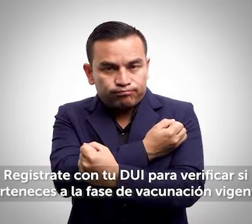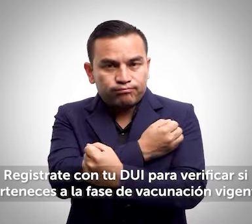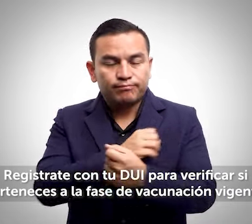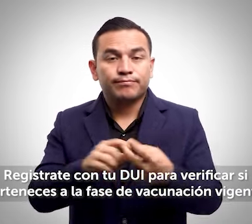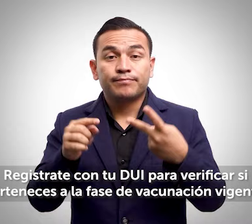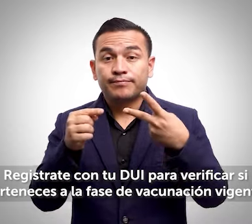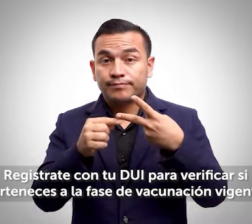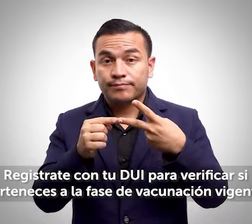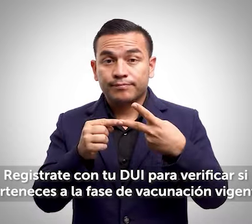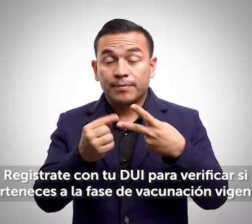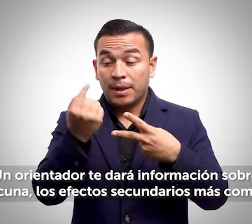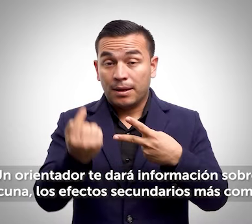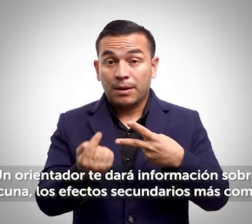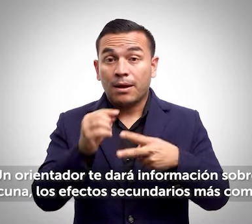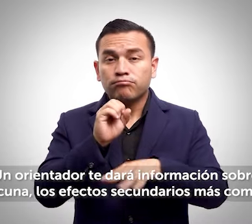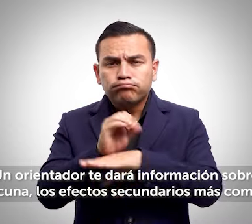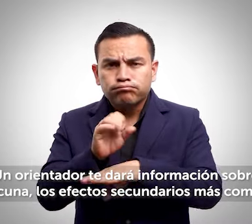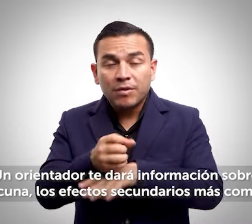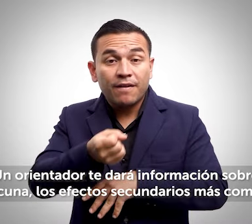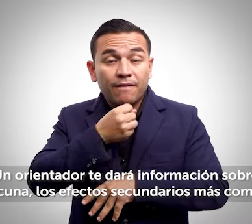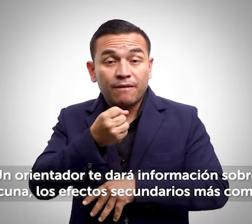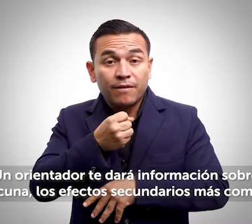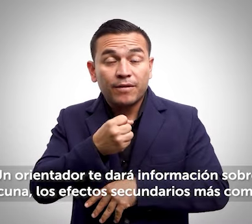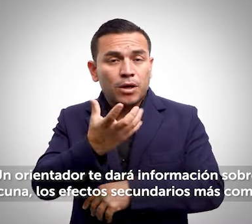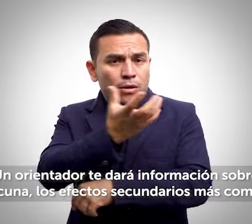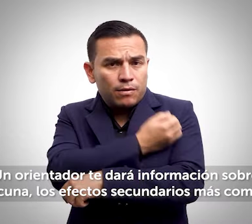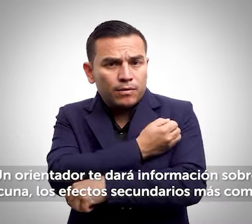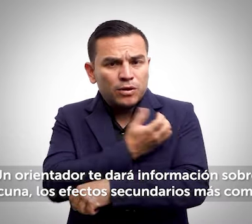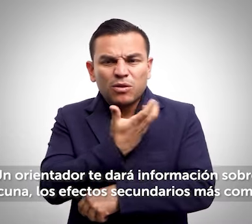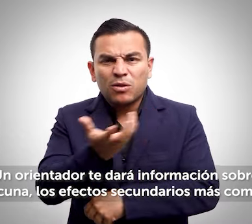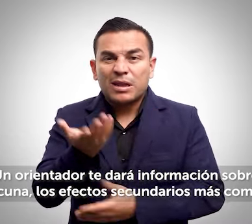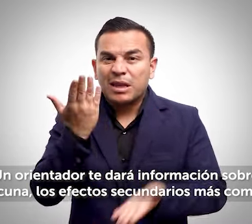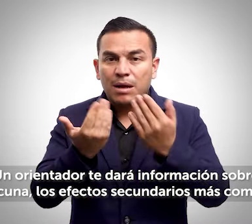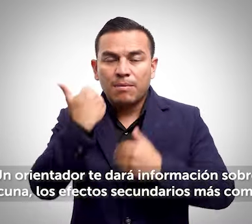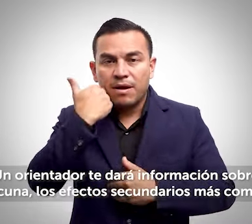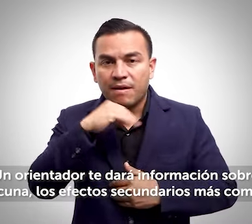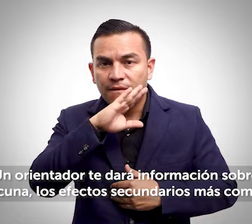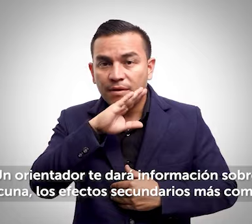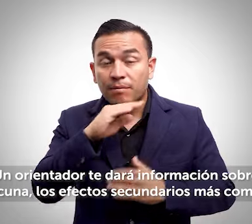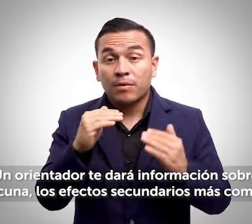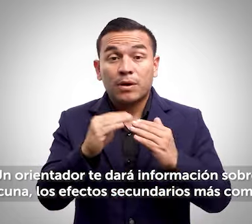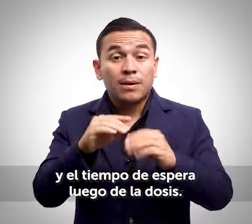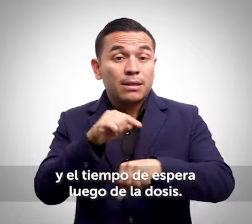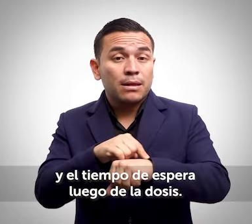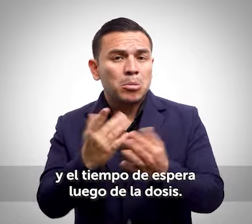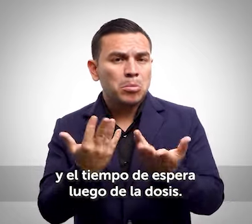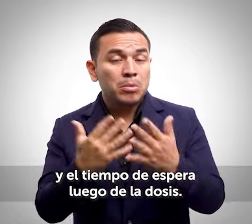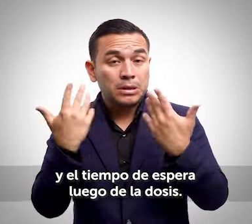de vacunación vigente. Un orientador te dará información sobre la vacuna, los efectos secundarios más comunes y el tiempo de